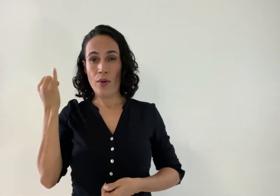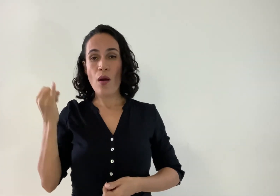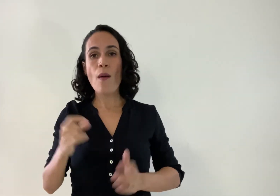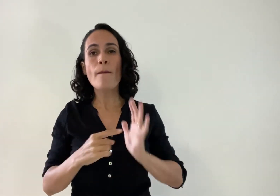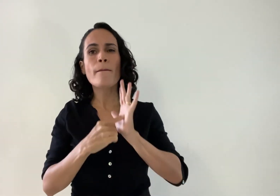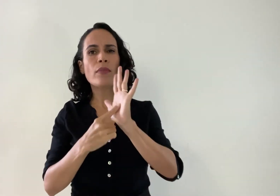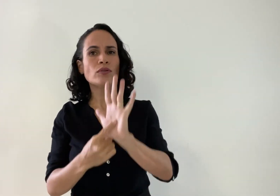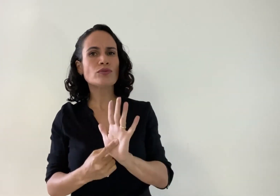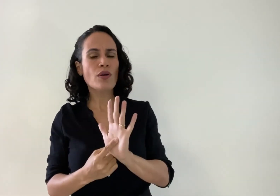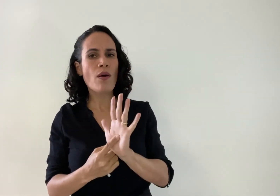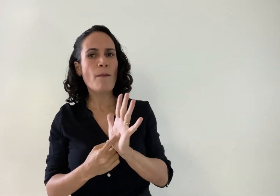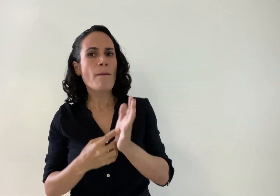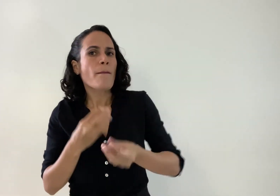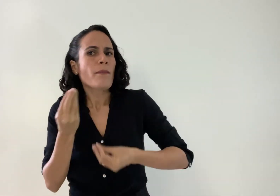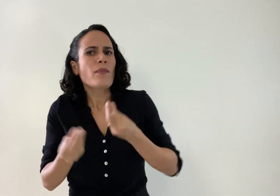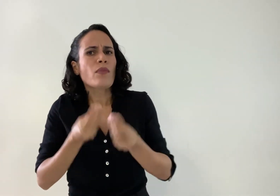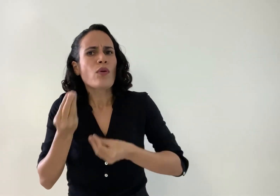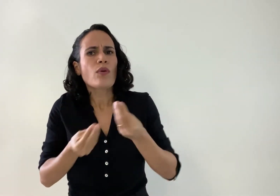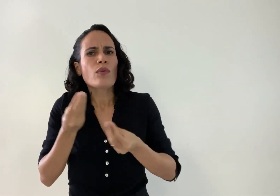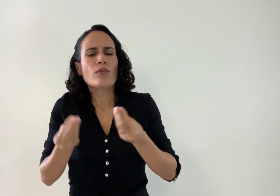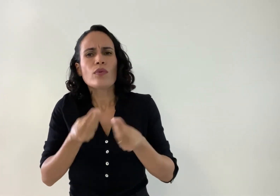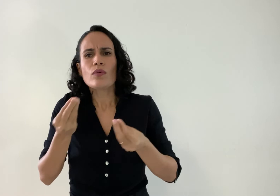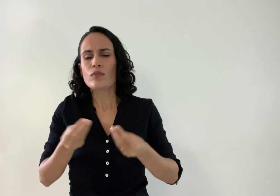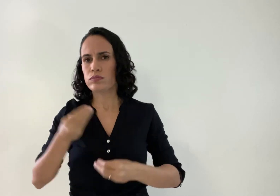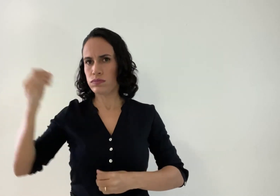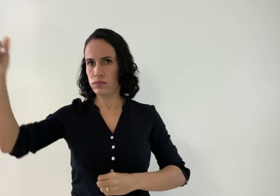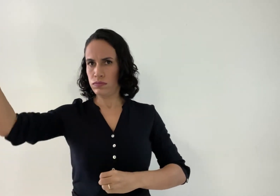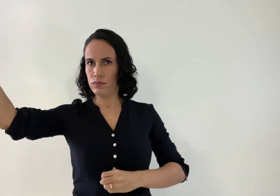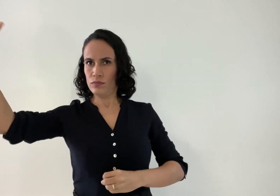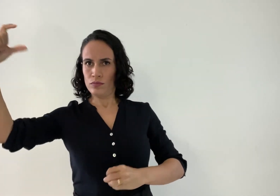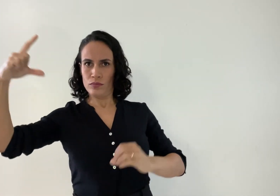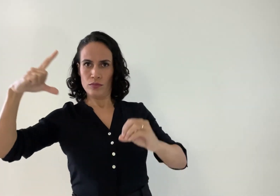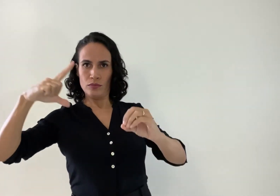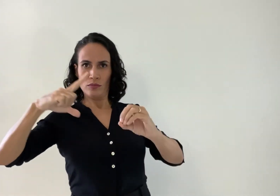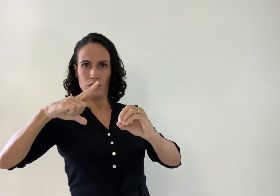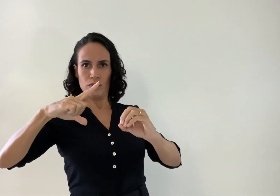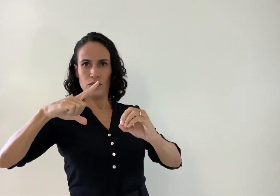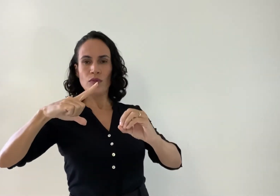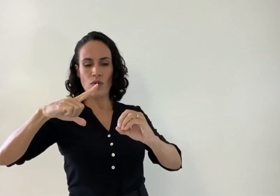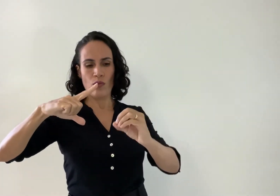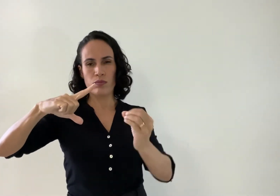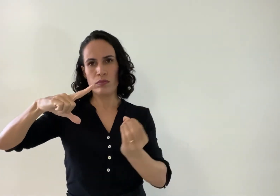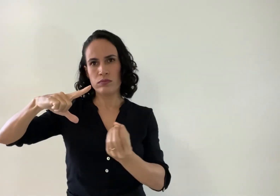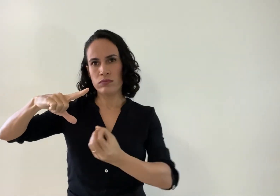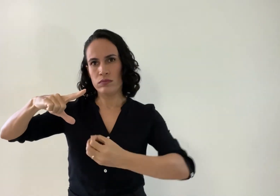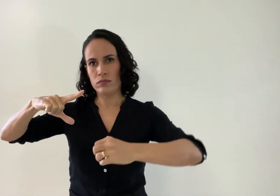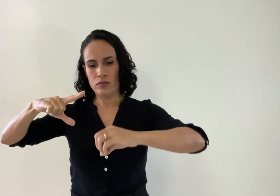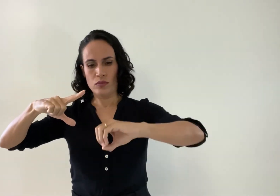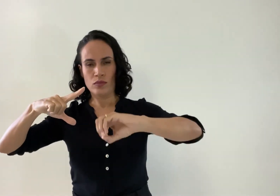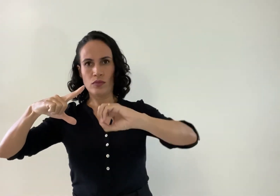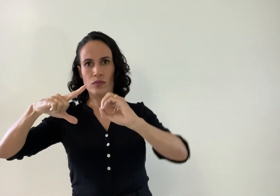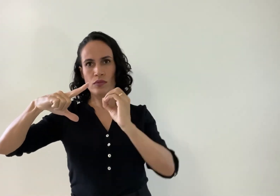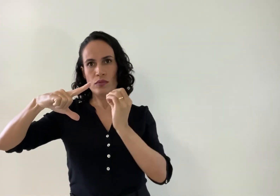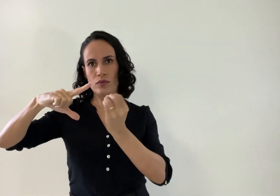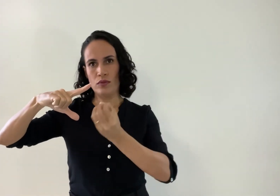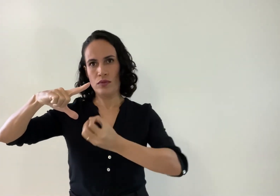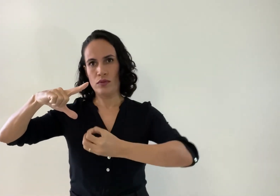a diferença de posição que os raios solares vão atingir a Terra. Eles vão criar as